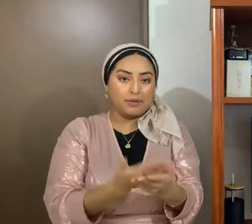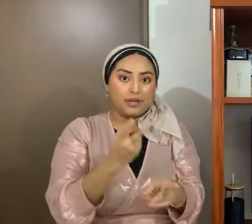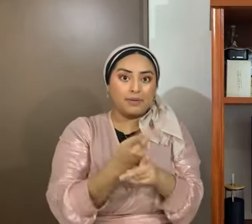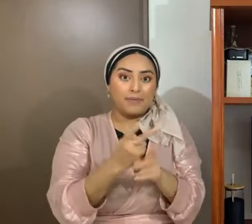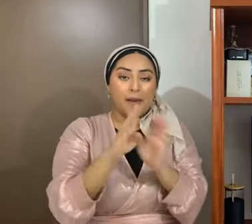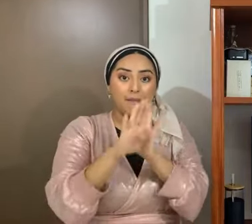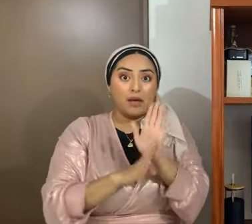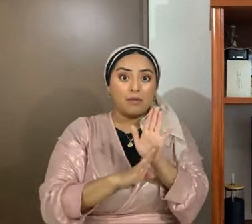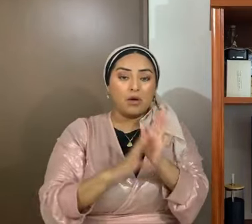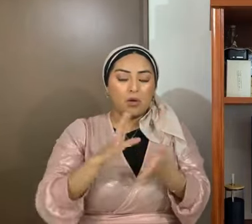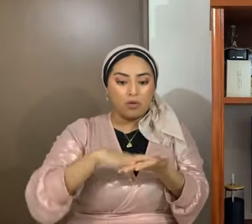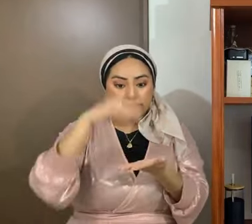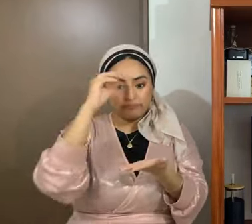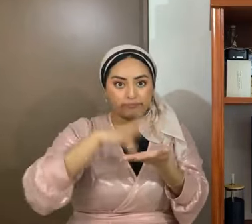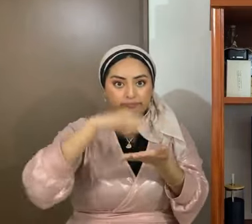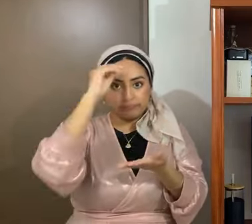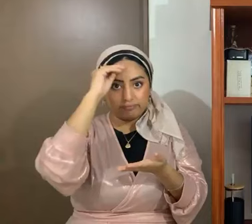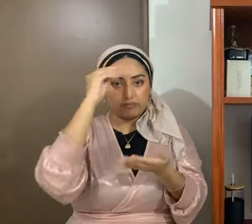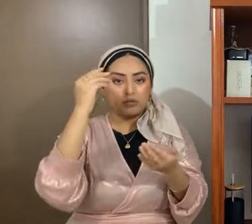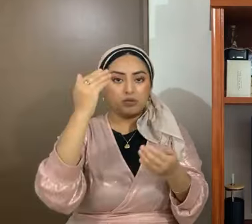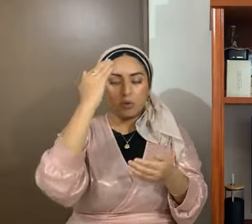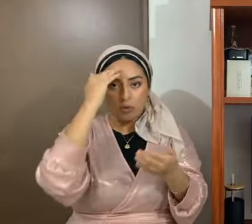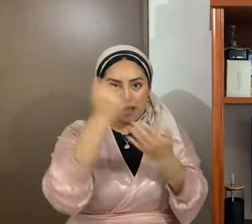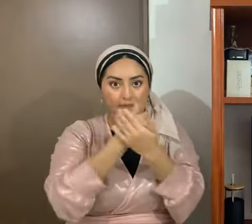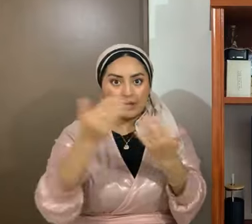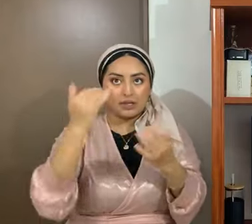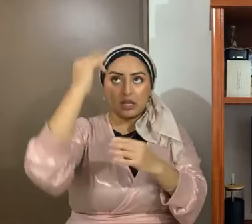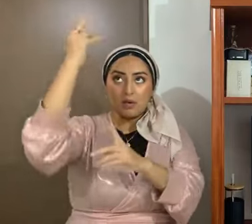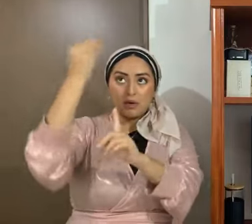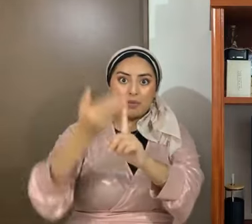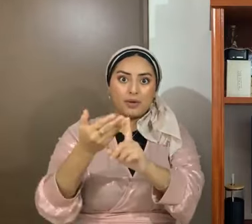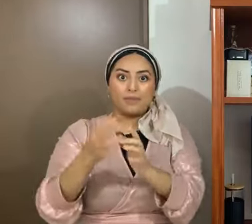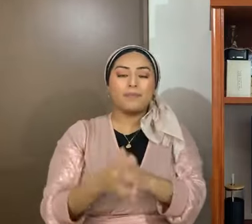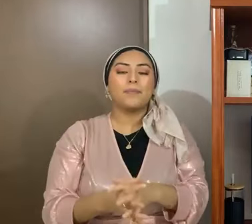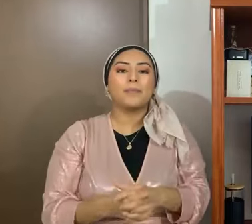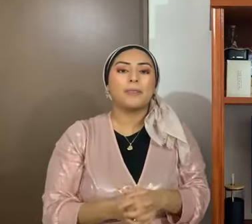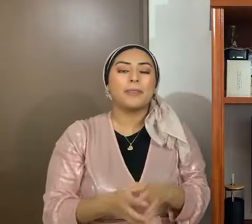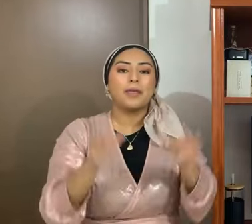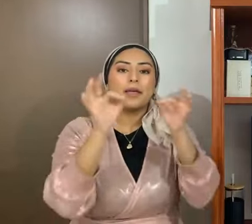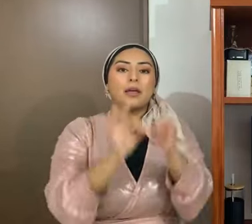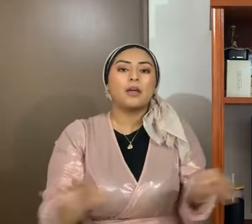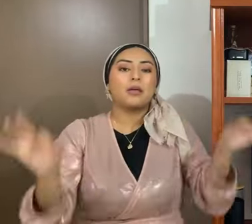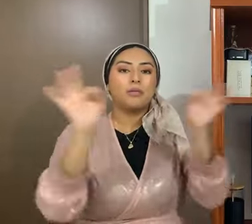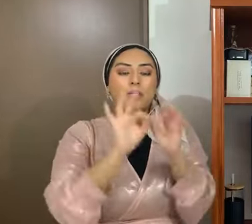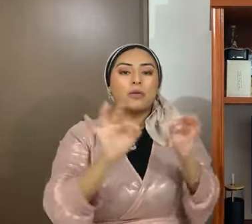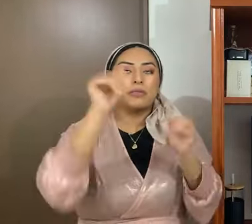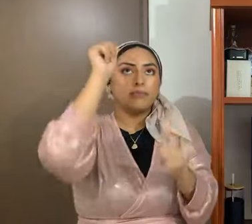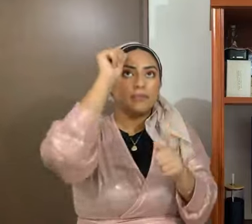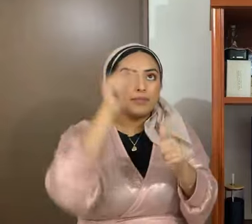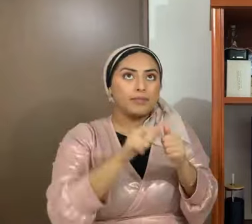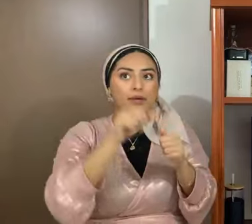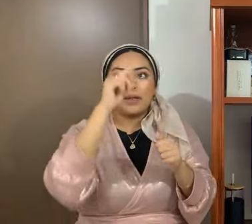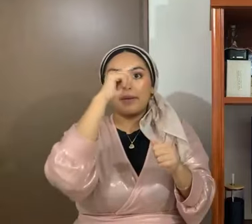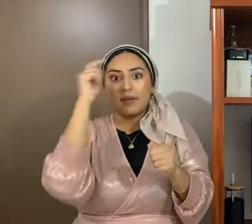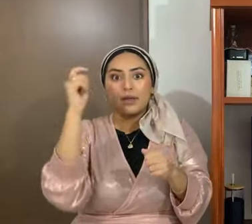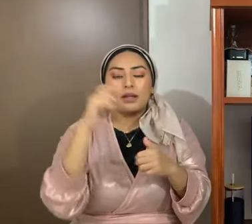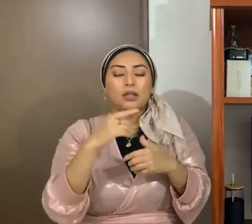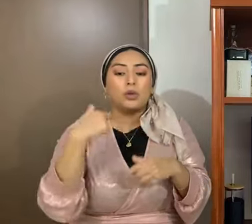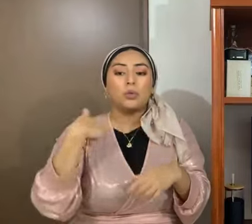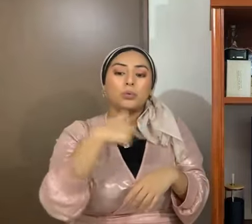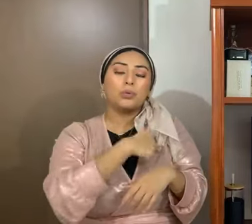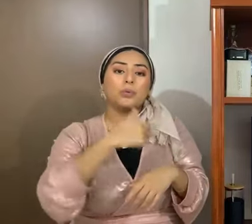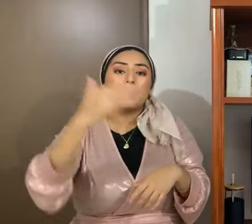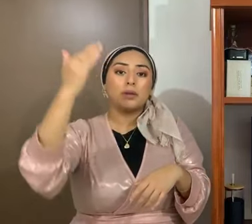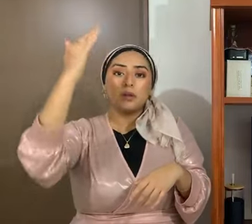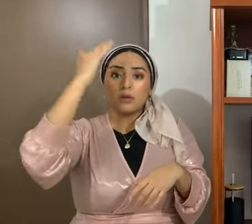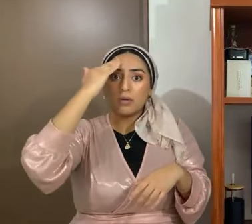le dijo, todo lo que Yahweh le dijo a Moisés. Entonces, es muy importante tener esto presente porque entonces